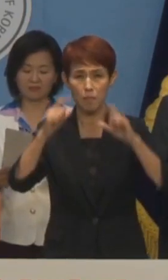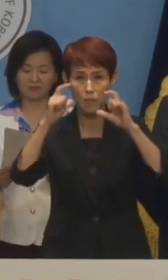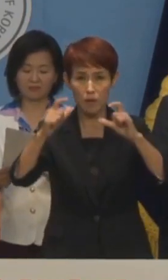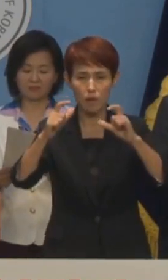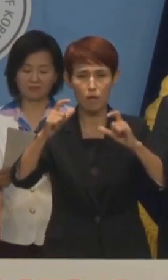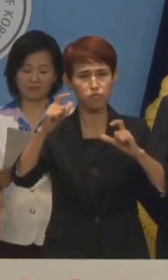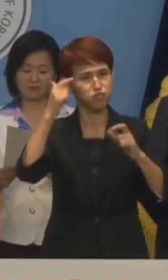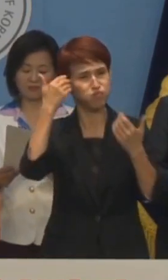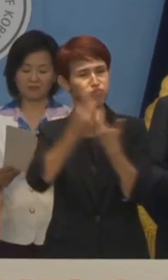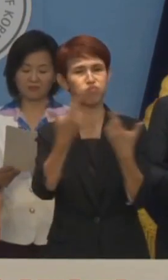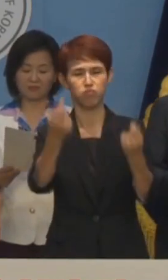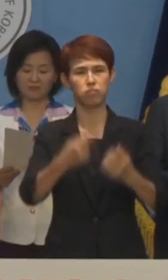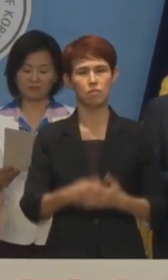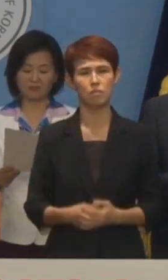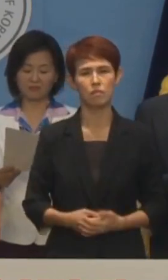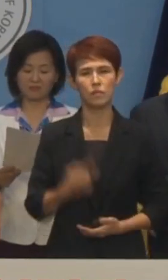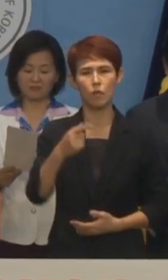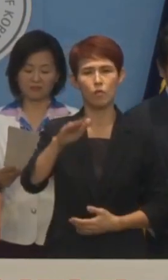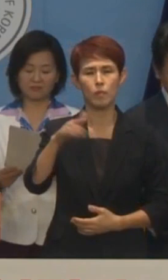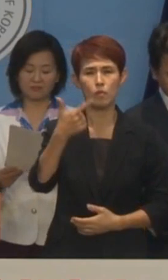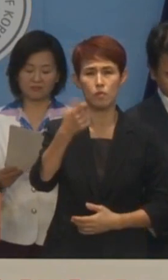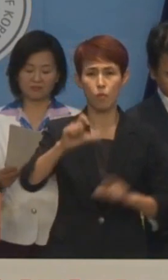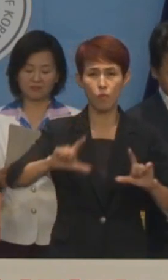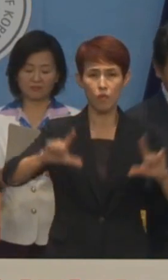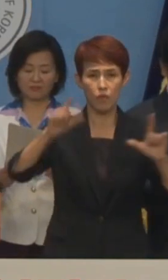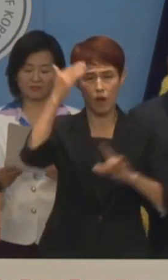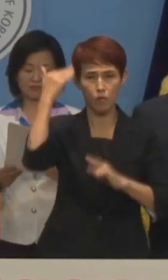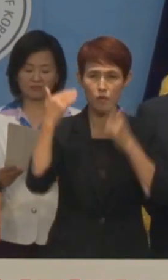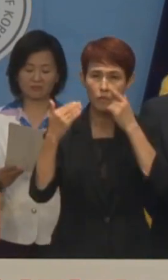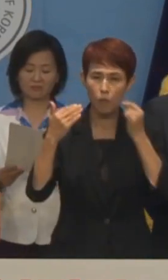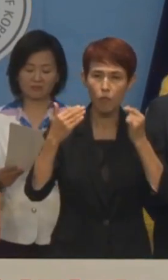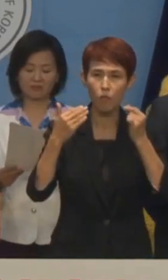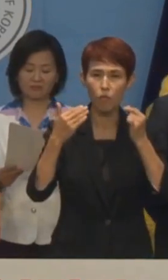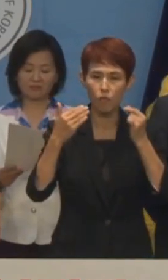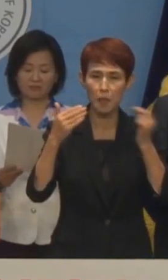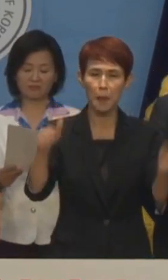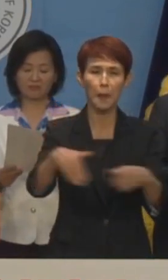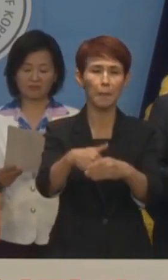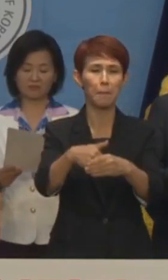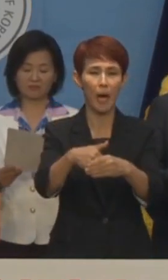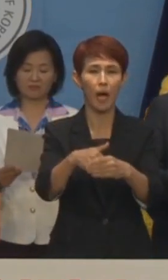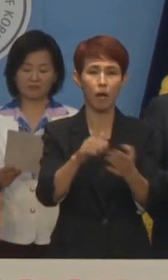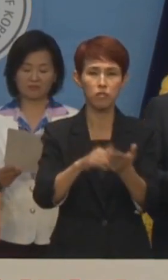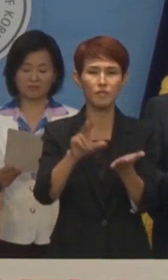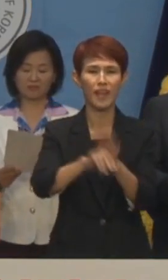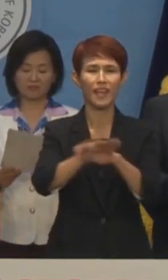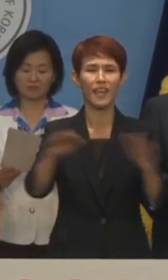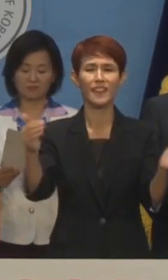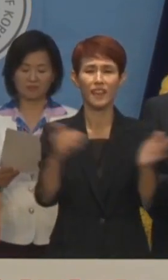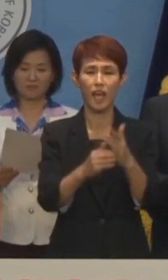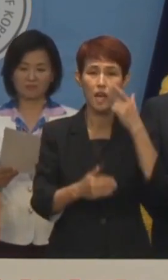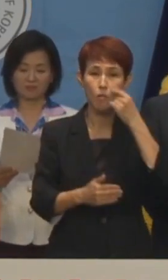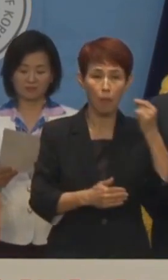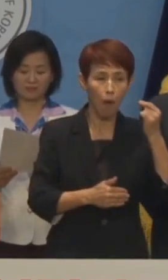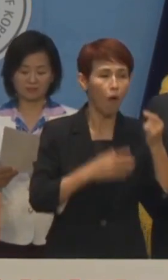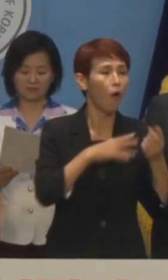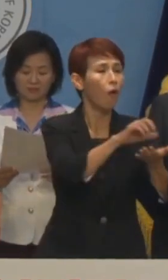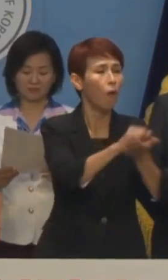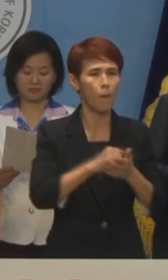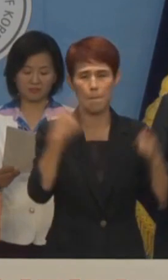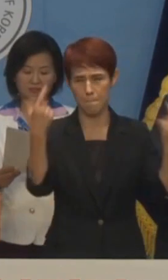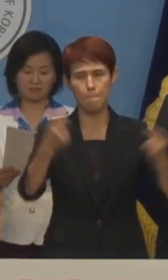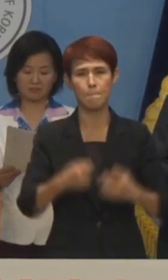부정하며 1965년 한일 청구권 협정으로 모두 해결되었다는 일본의 입장을 그대로 수용한